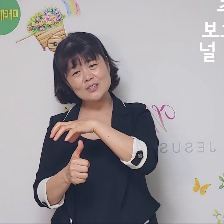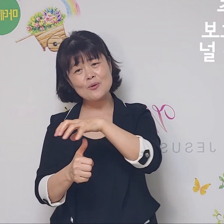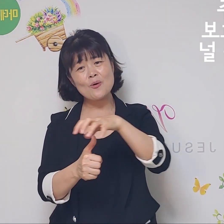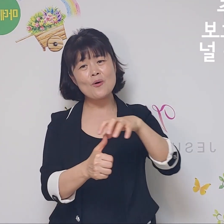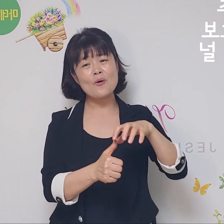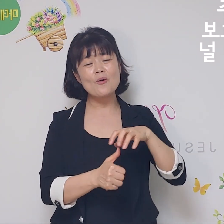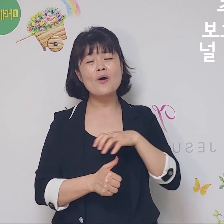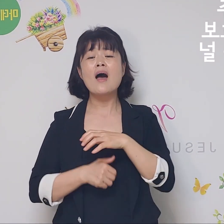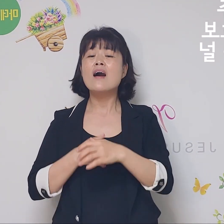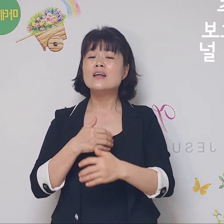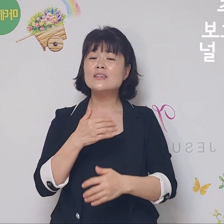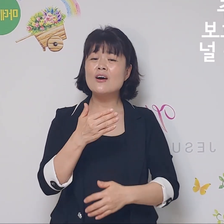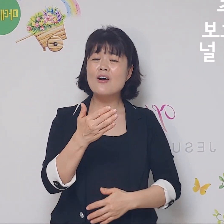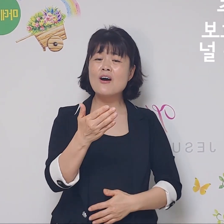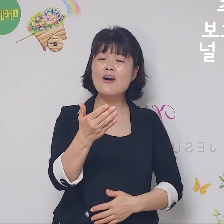보호하시고 널